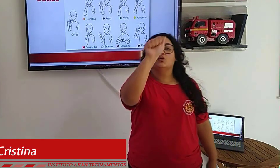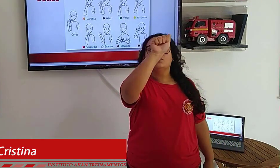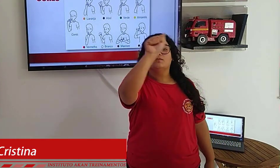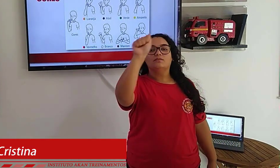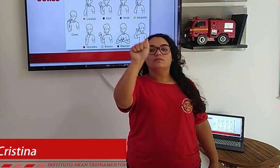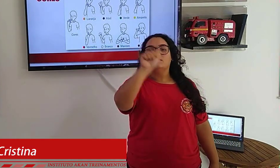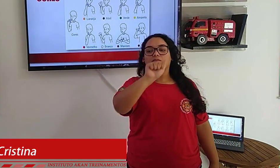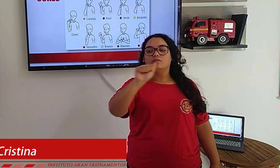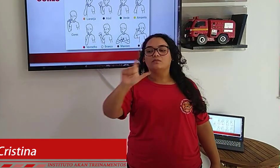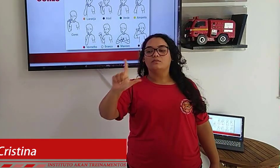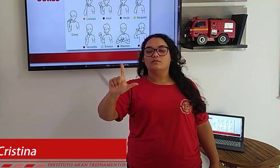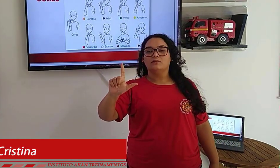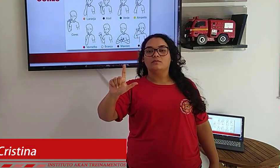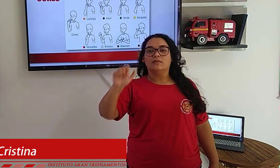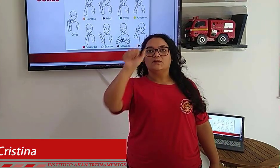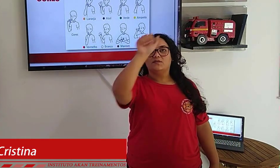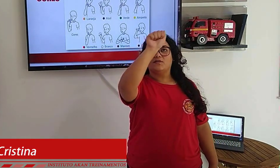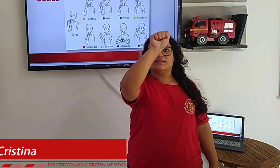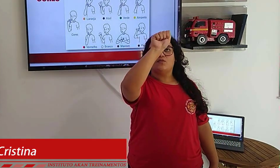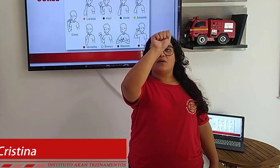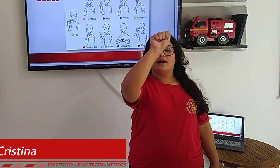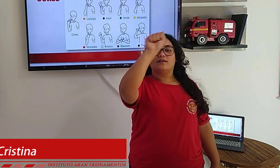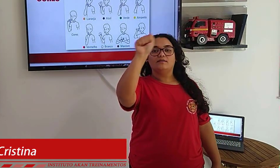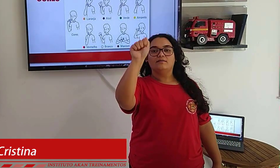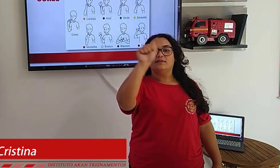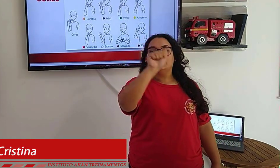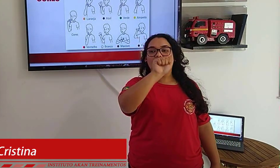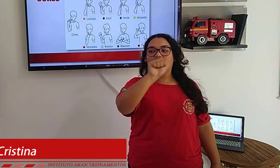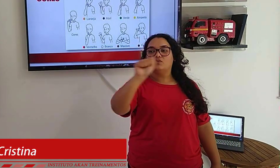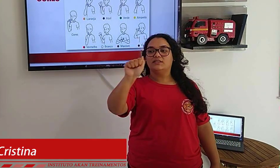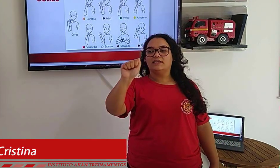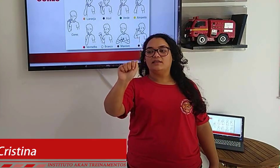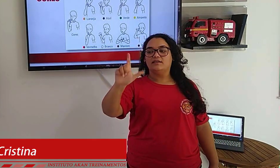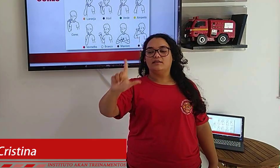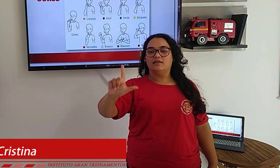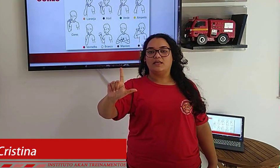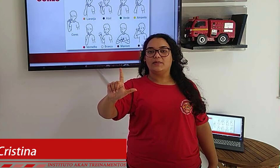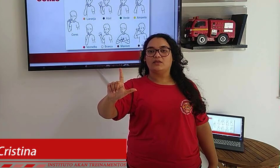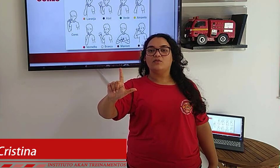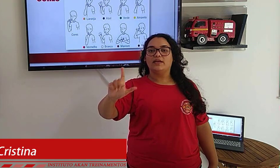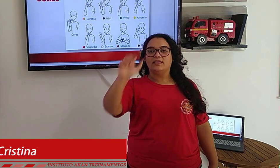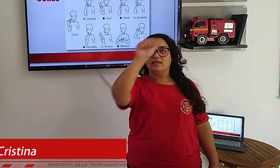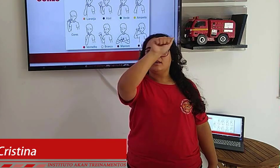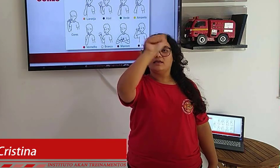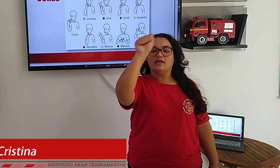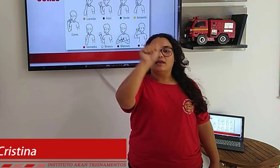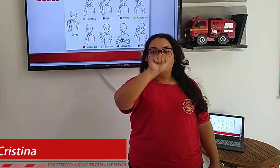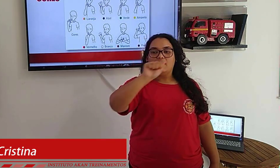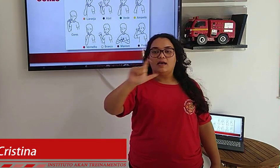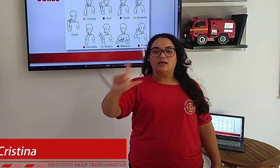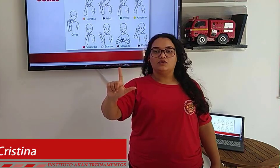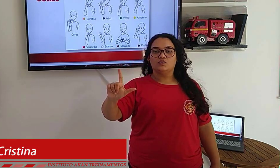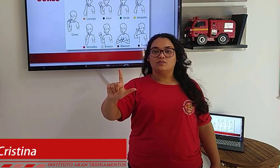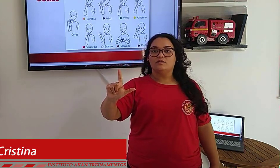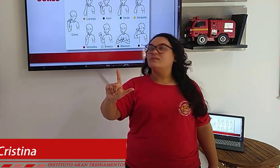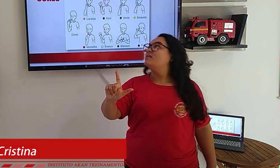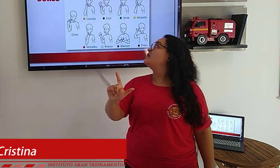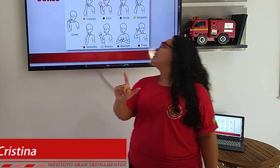Azul. Você vai fazer o A, desenhar o Z e terminar no L. Azul.